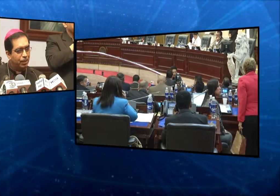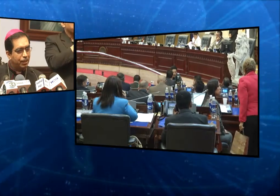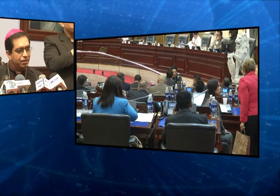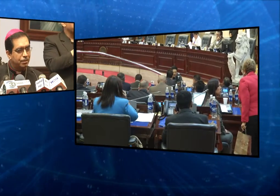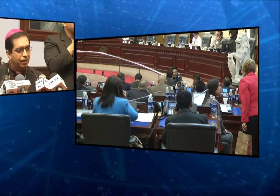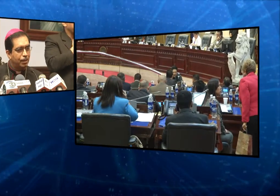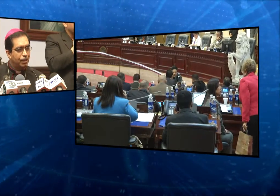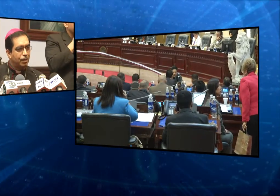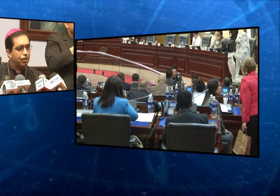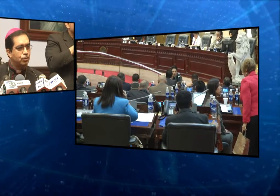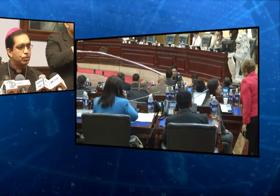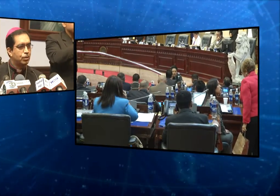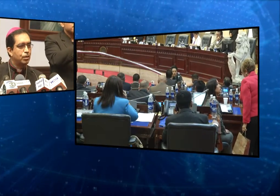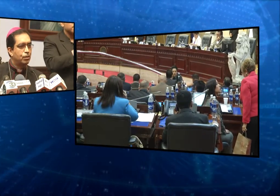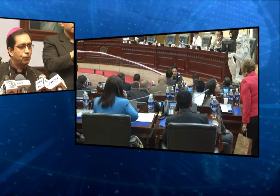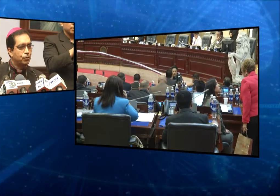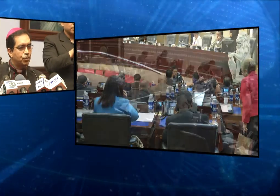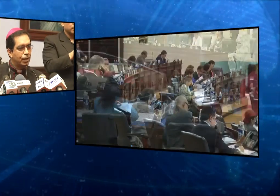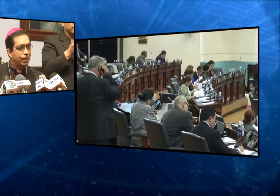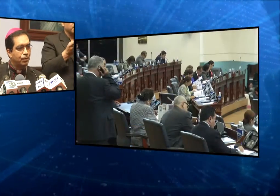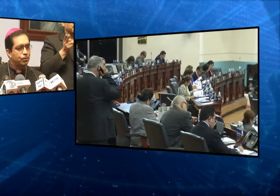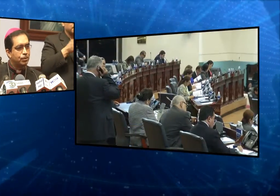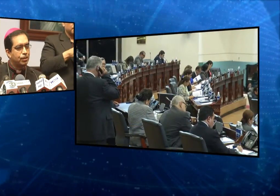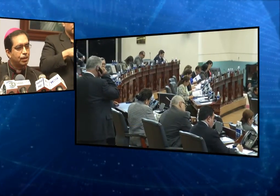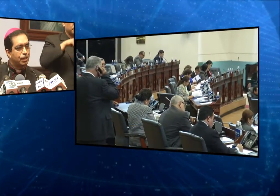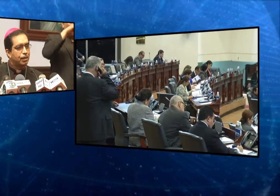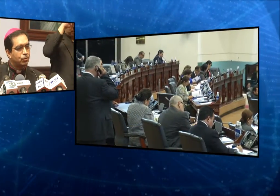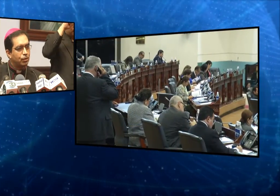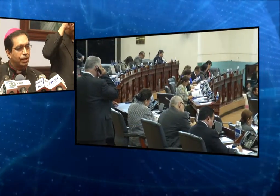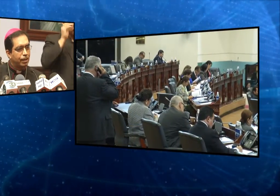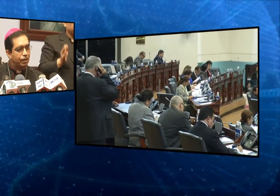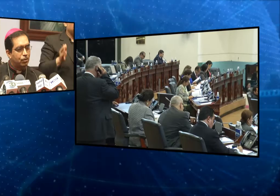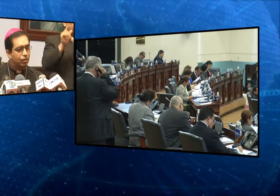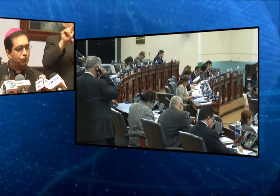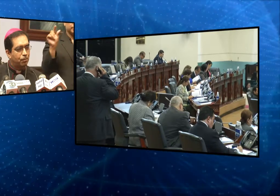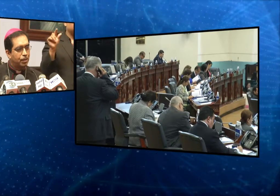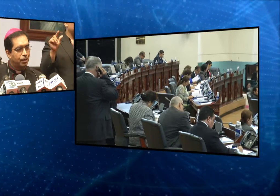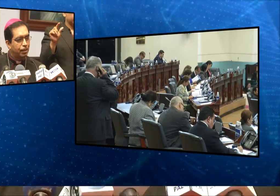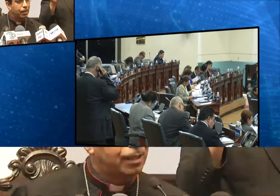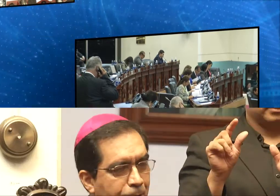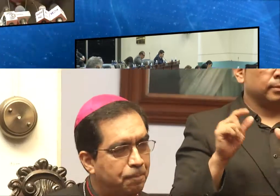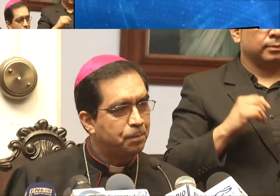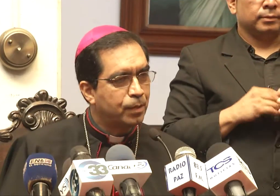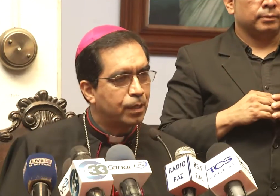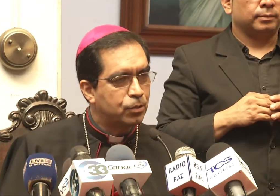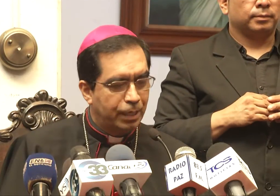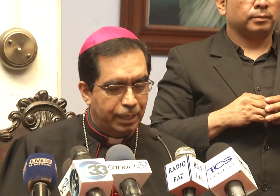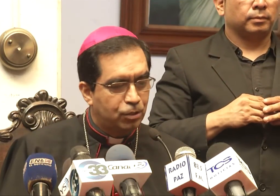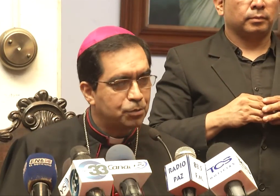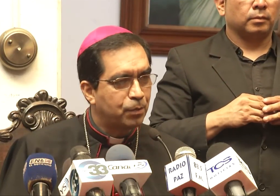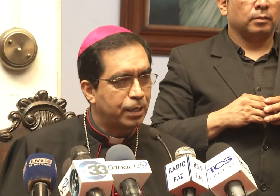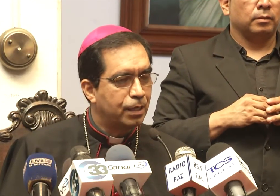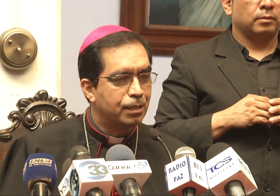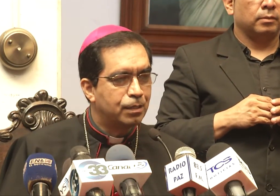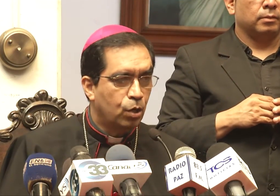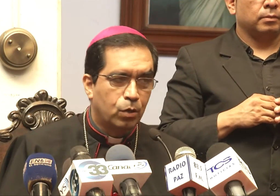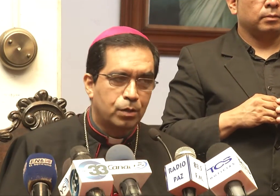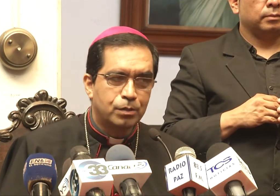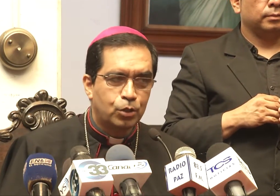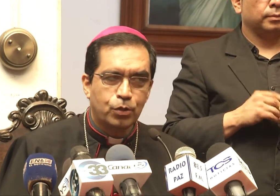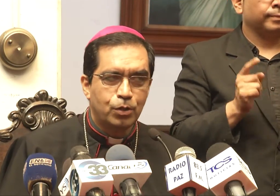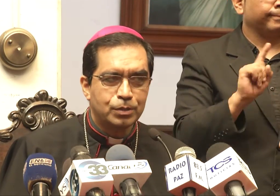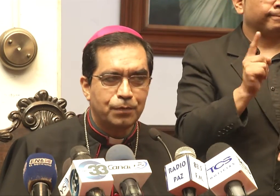capricho y conveniencia, los funcionarios que son electos de forma indirecta, que son electos por ella,